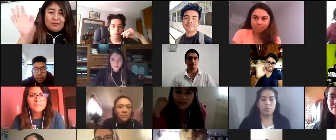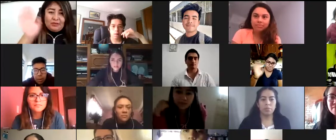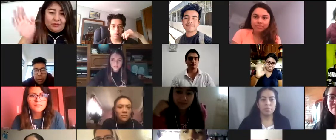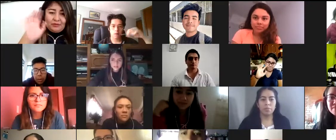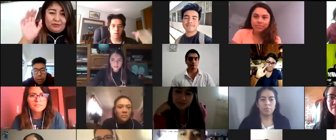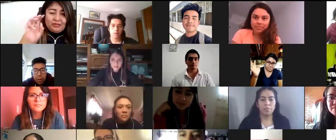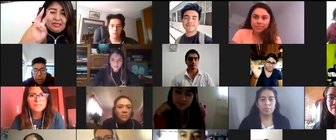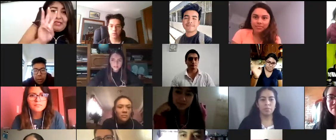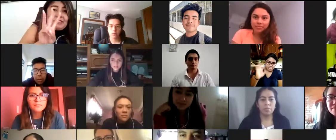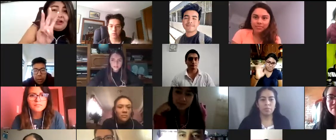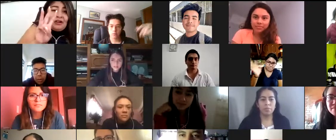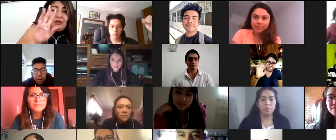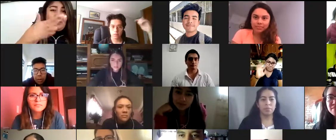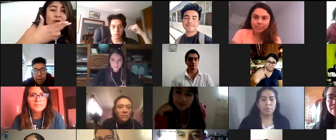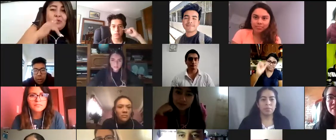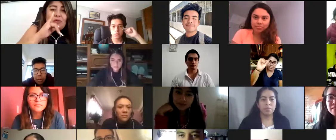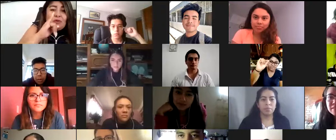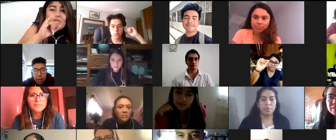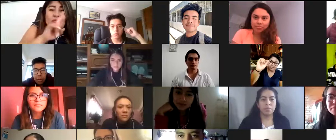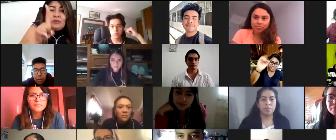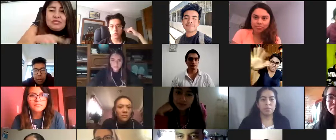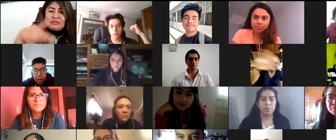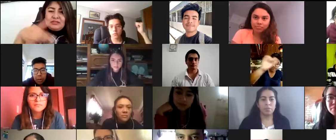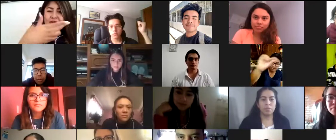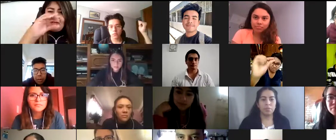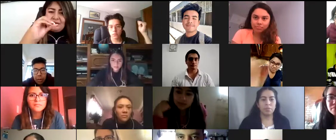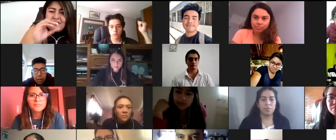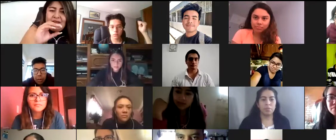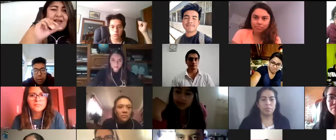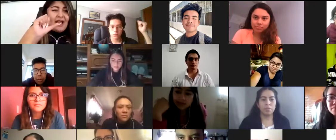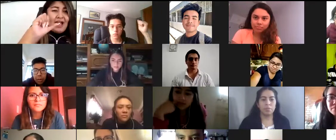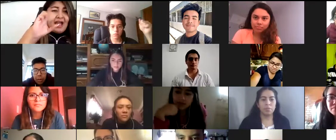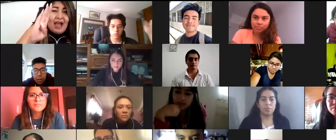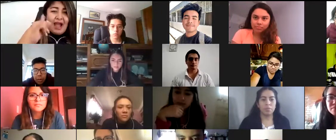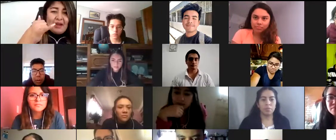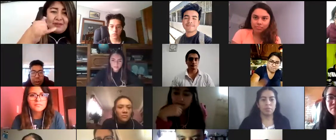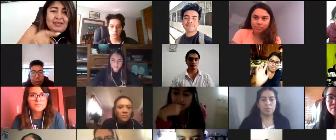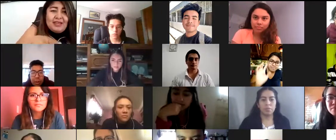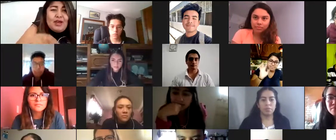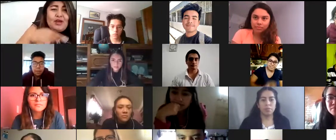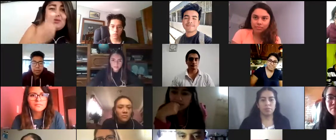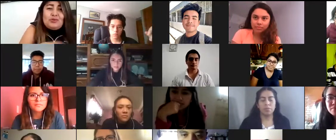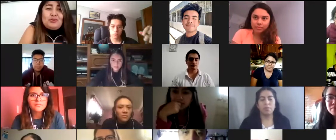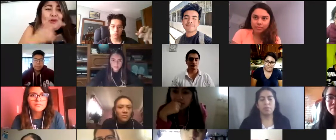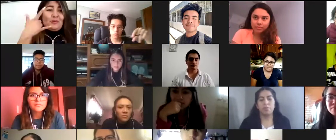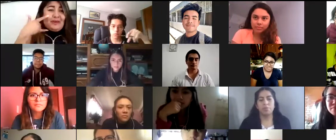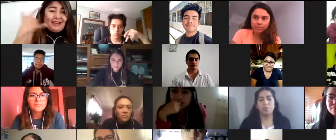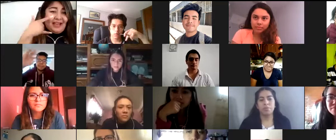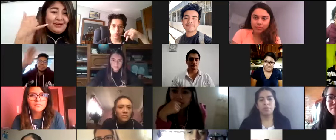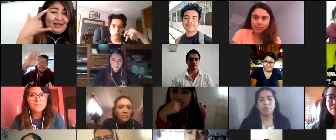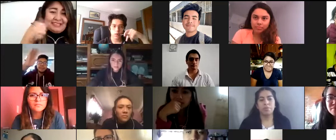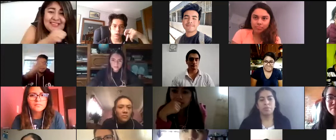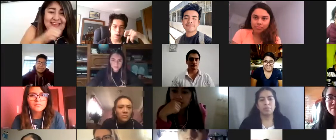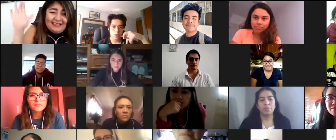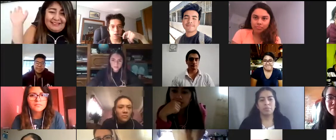mano, mueve tu mano. Está como Wiso Abby, tu nombre es